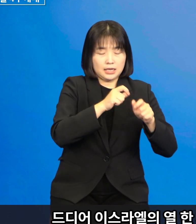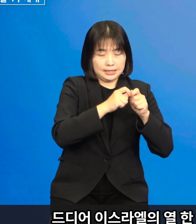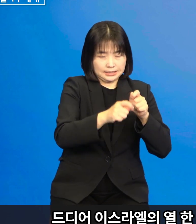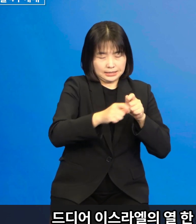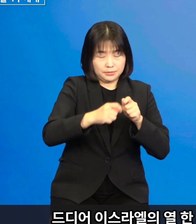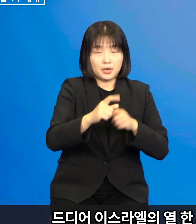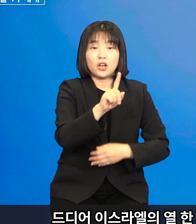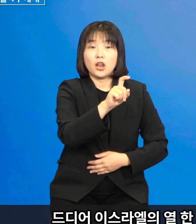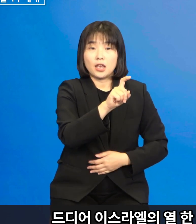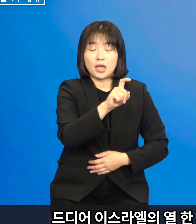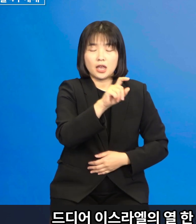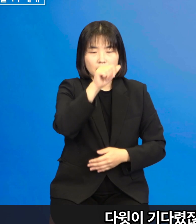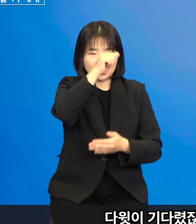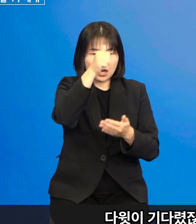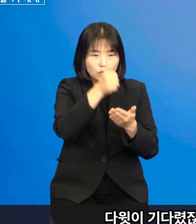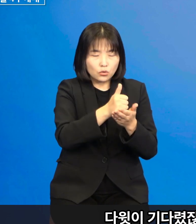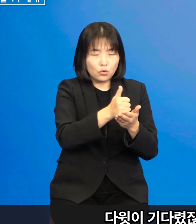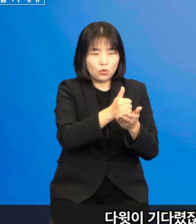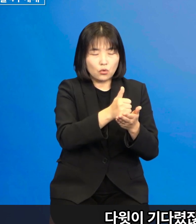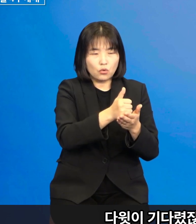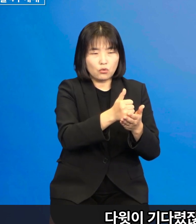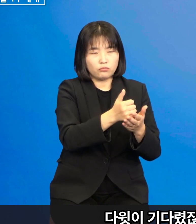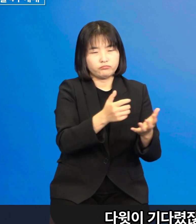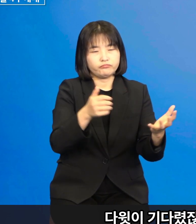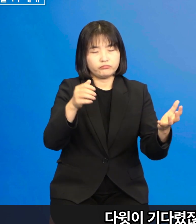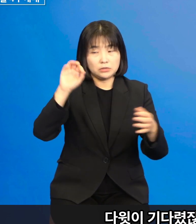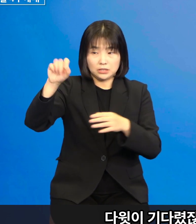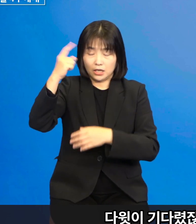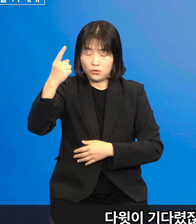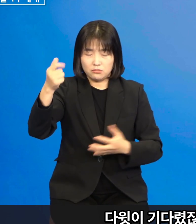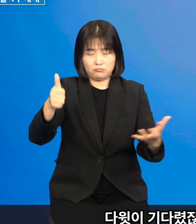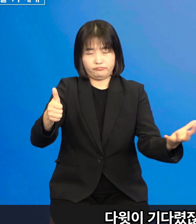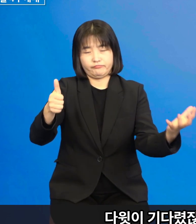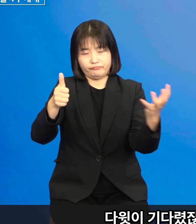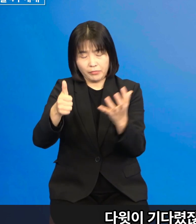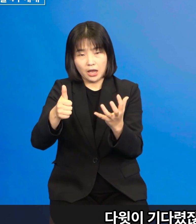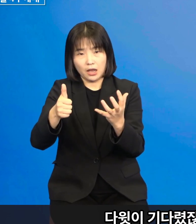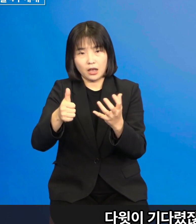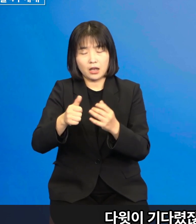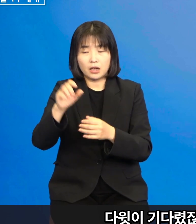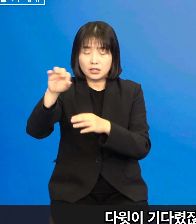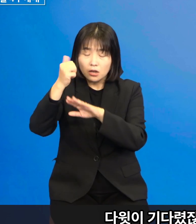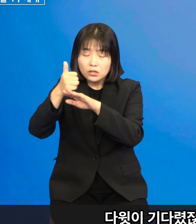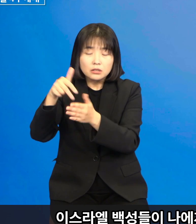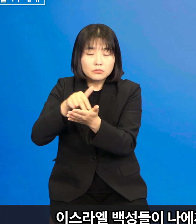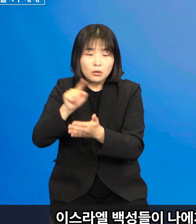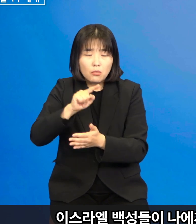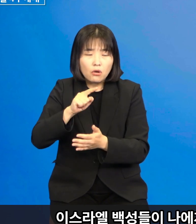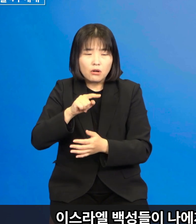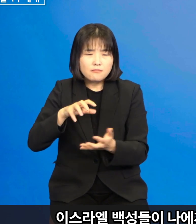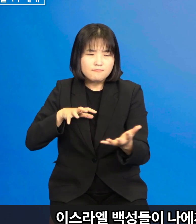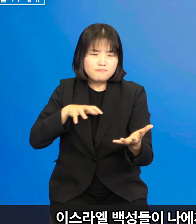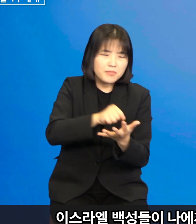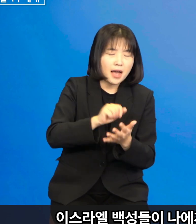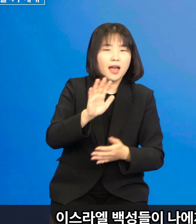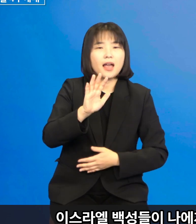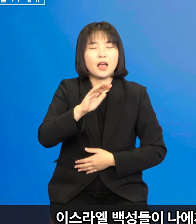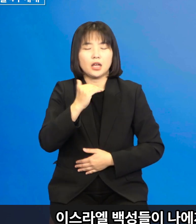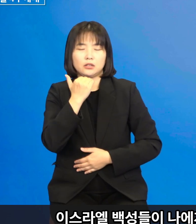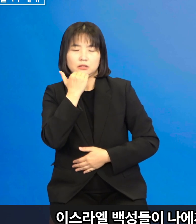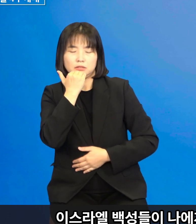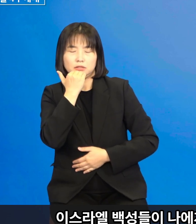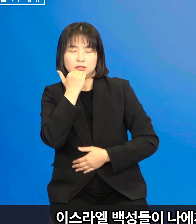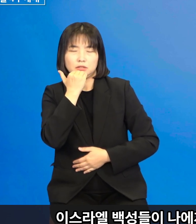장로들이 다윗에게 옵니다. 다윗이 기다렸잖아요. 쳐들어가지 않고 이스라엘 백성들이 나에게